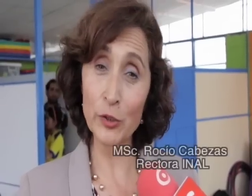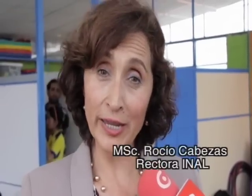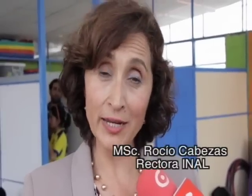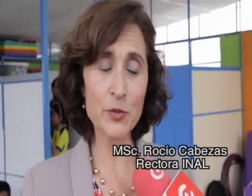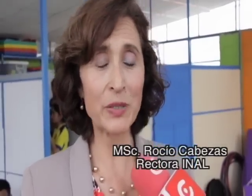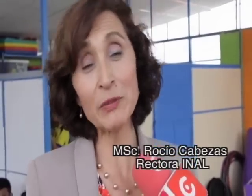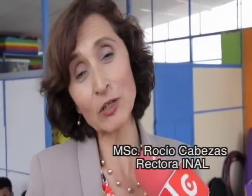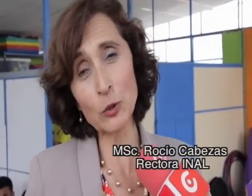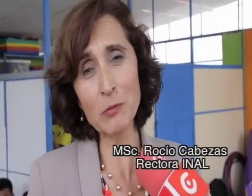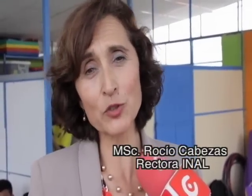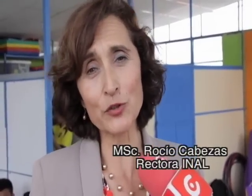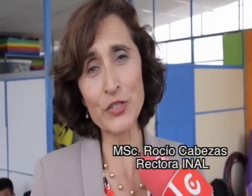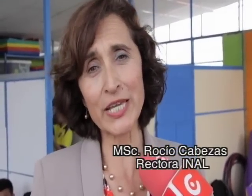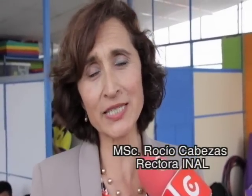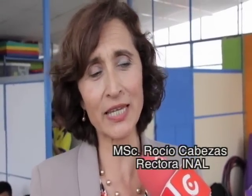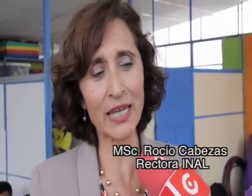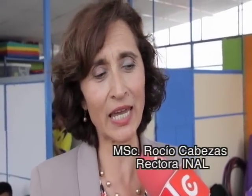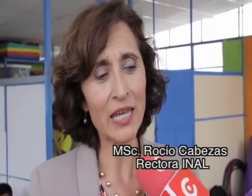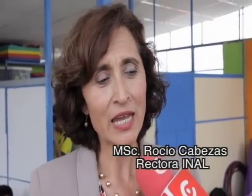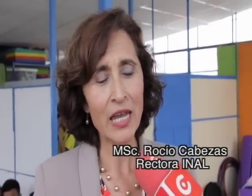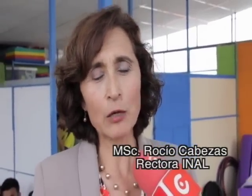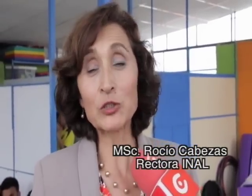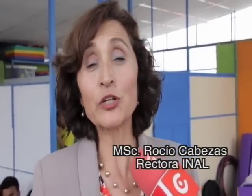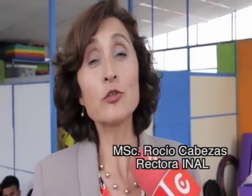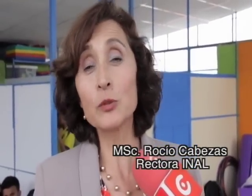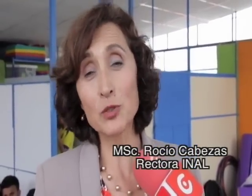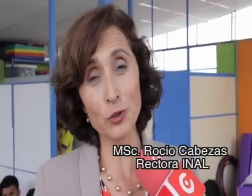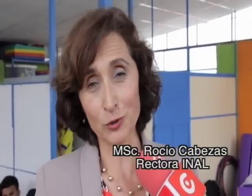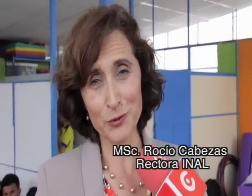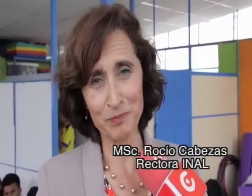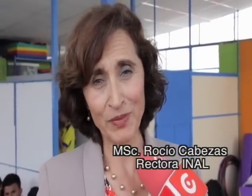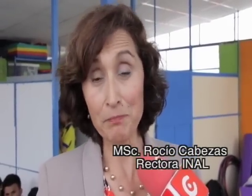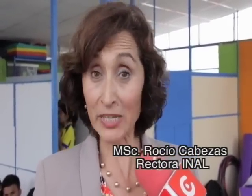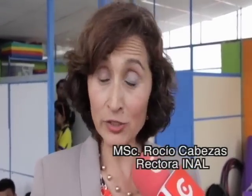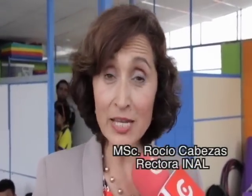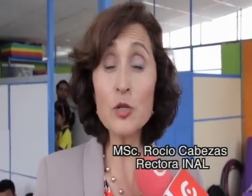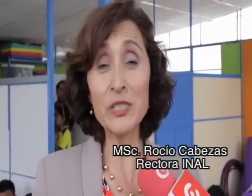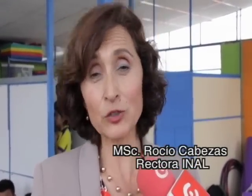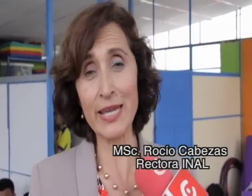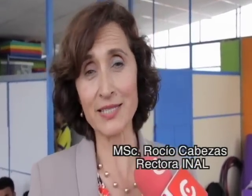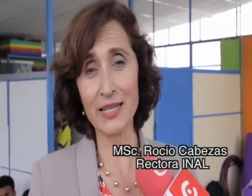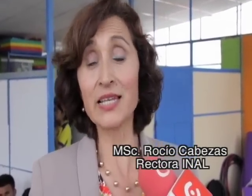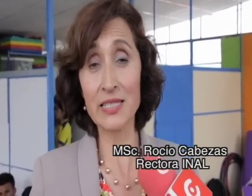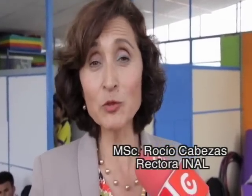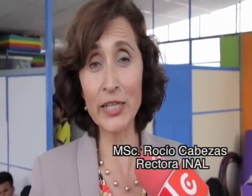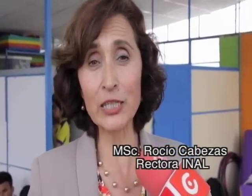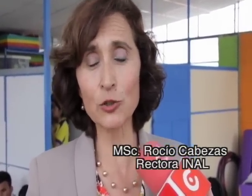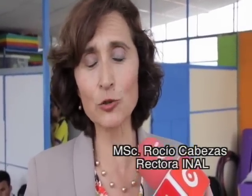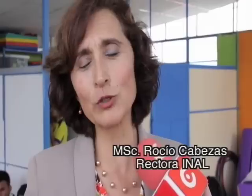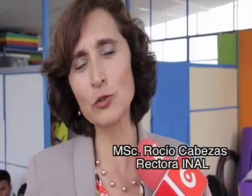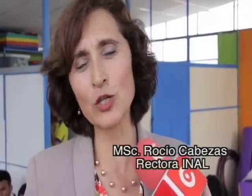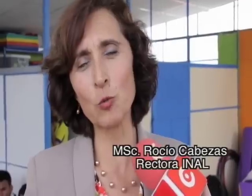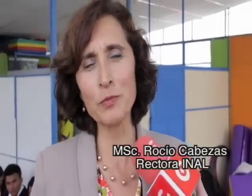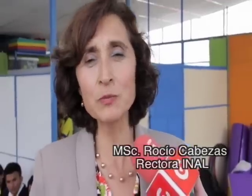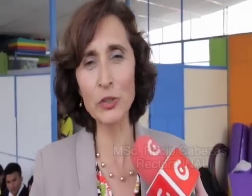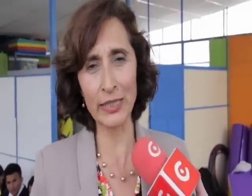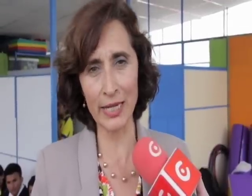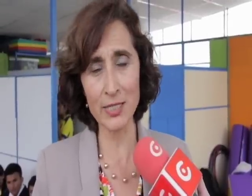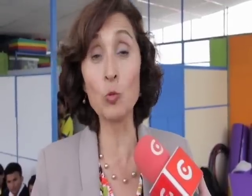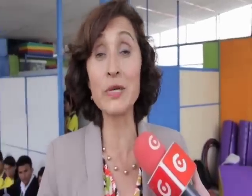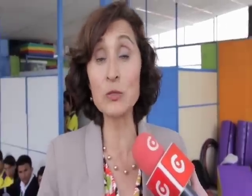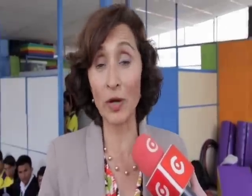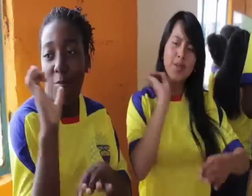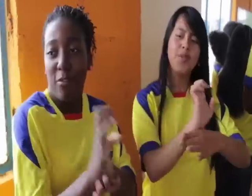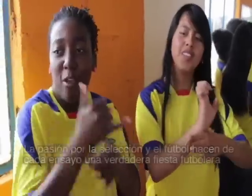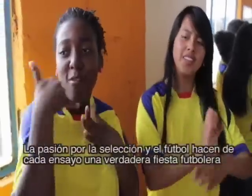A todos los ecuatorianos, primero que tomemos conciencia de que ecuatorianos somos todos. Mayorías o minorías, que estamos aquí todos unidos en un mismo